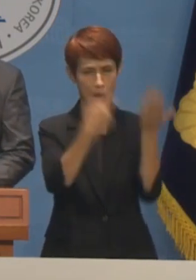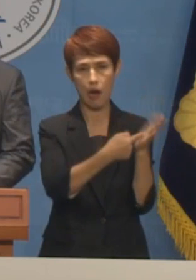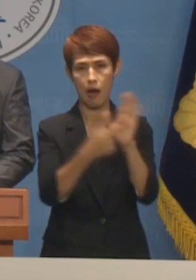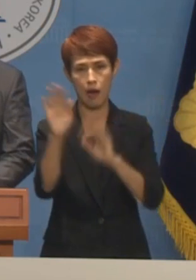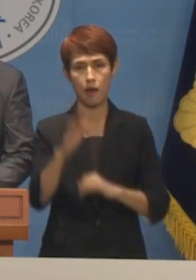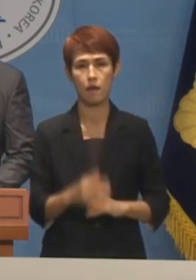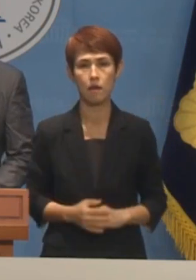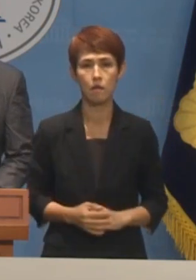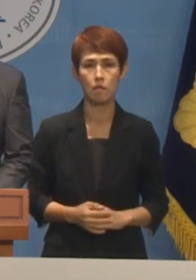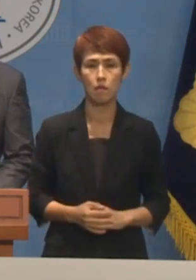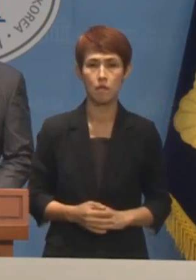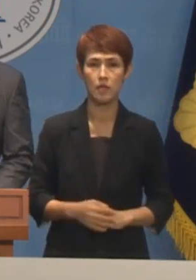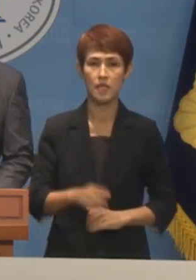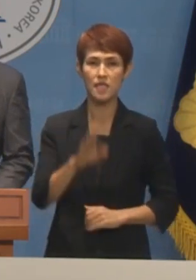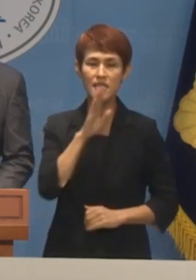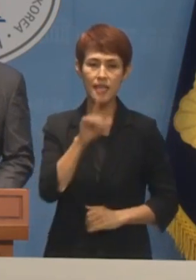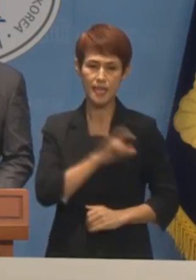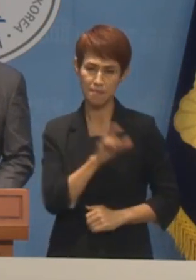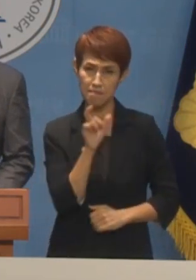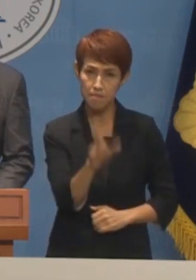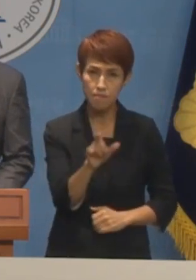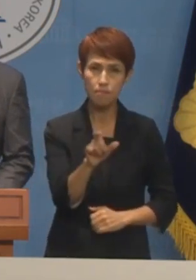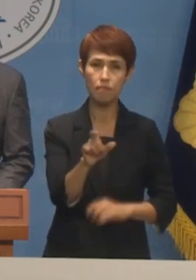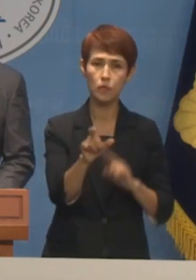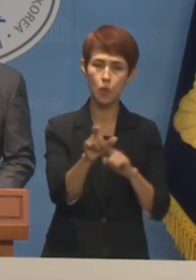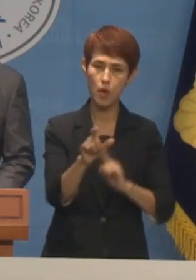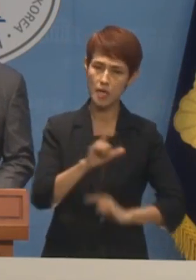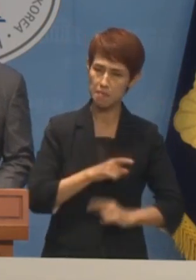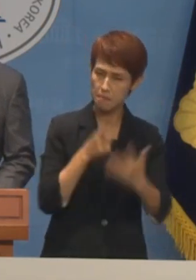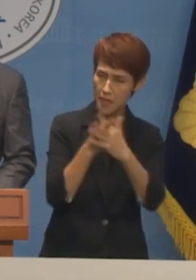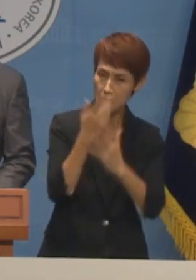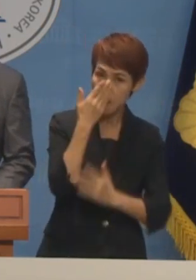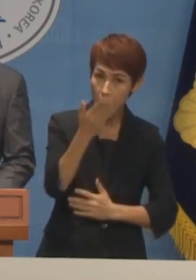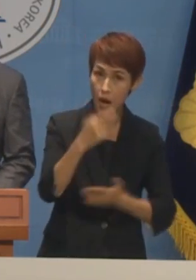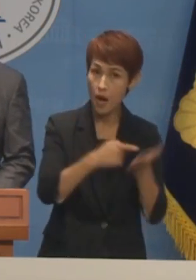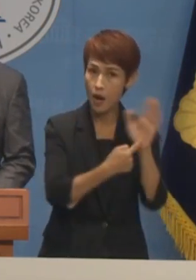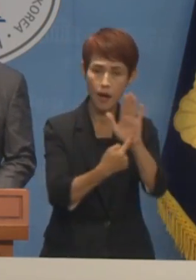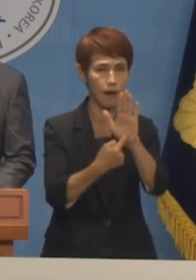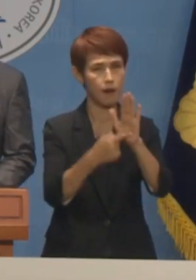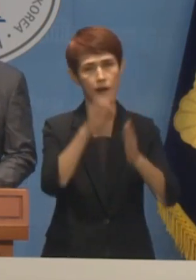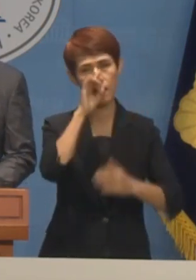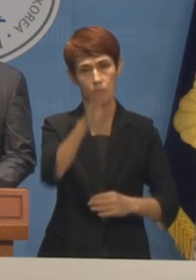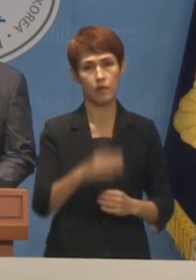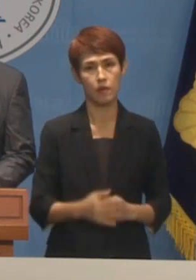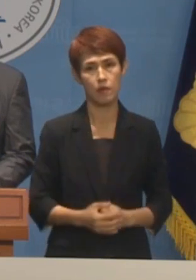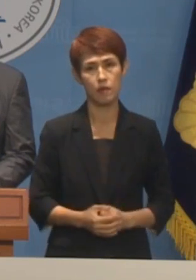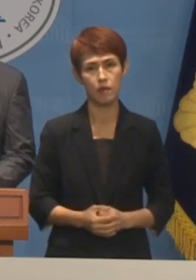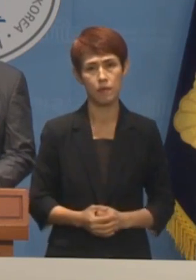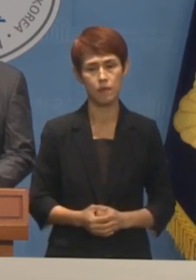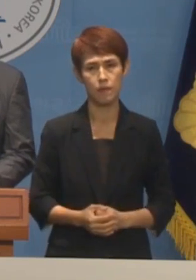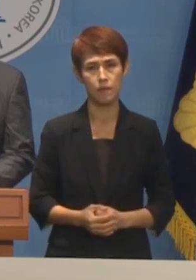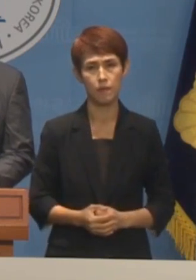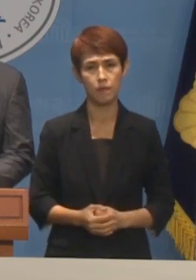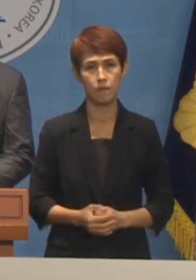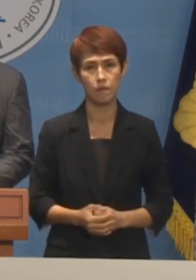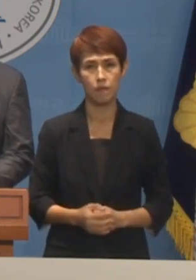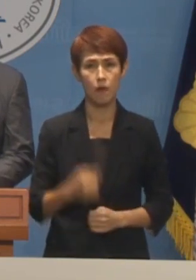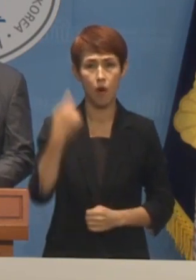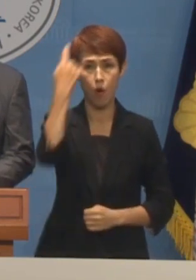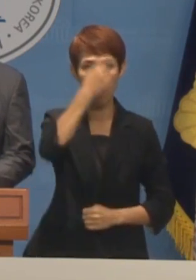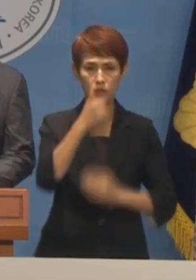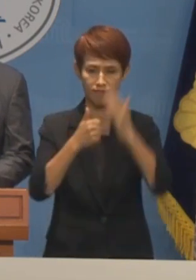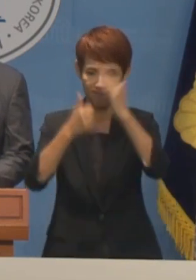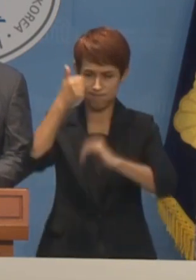사건 관계인의 실명이나 실명을 추단할 수 있는 표현의 사용도 언급했습니다. 무엇보다도